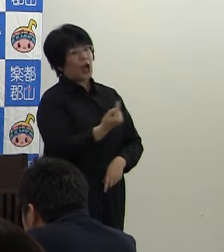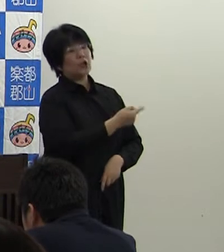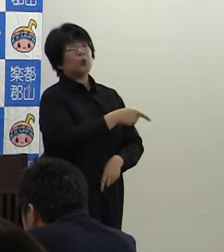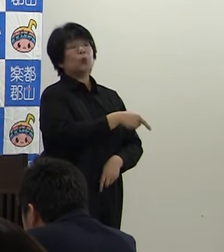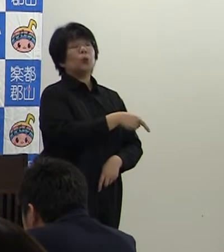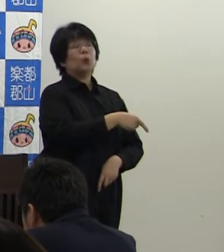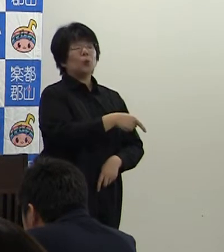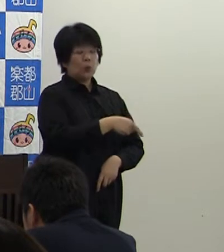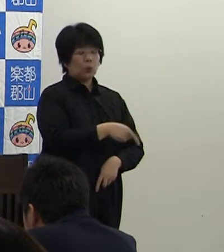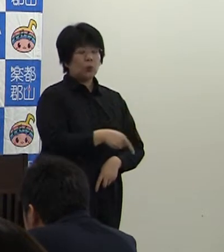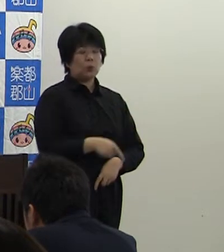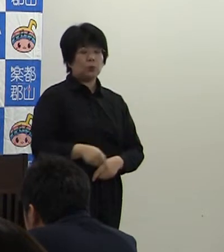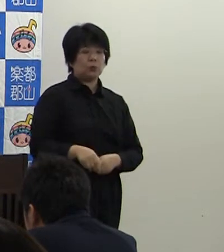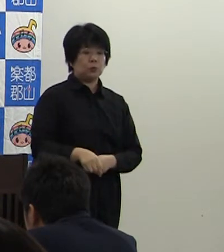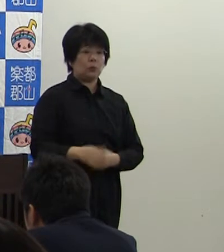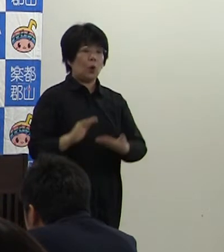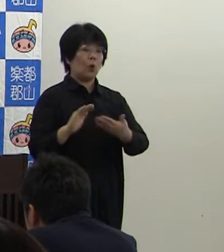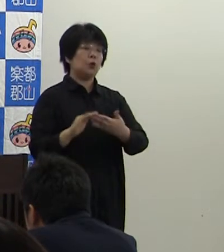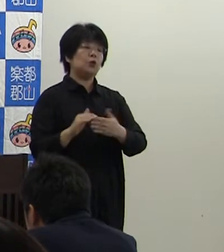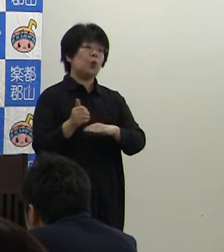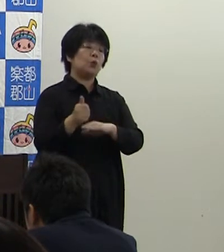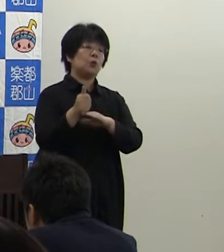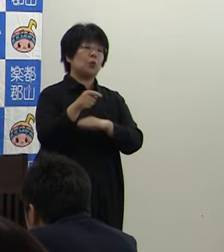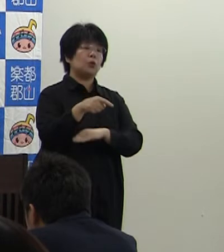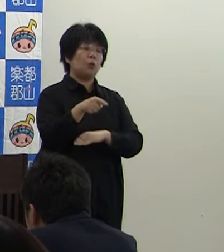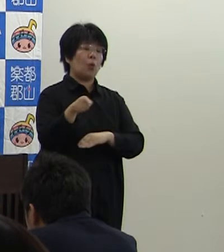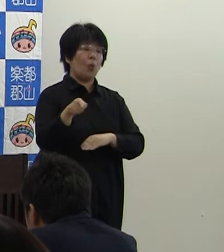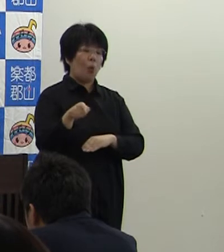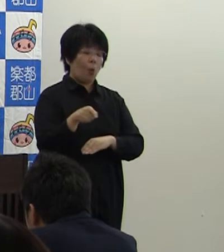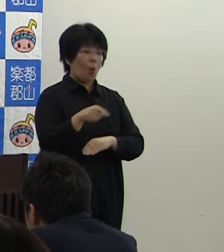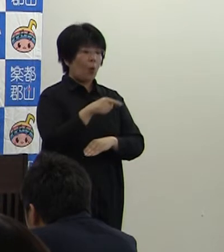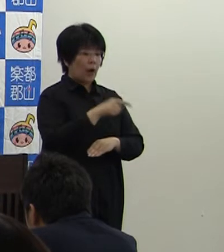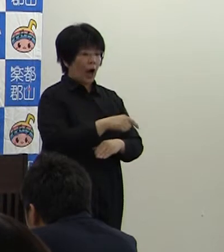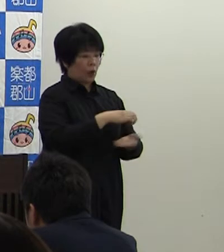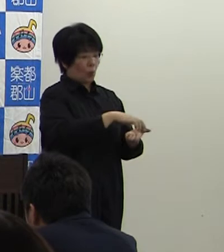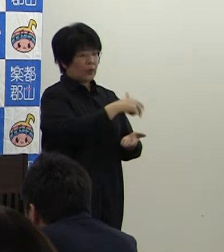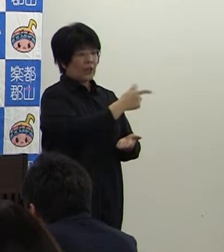町長さんもみんな近隣の病院の名前全部挙げられましてね、